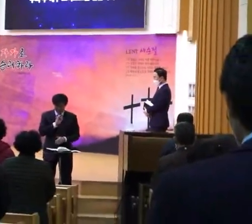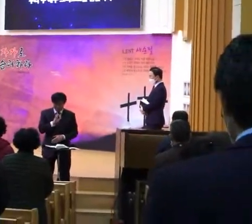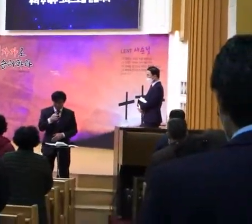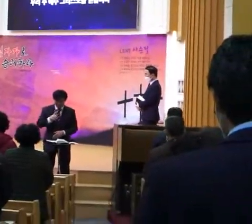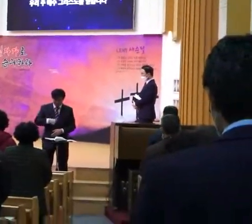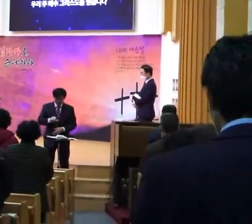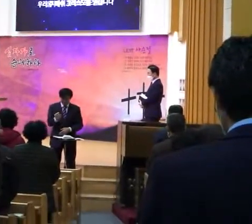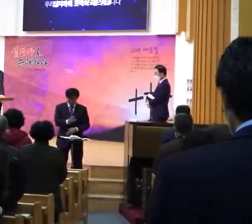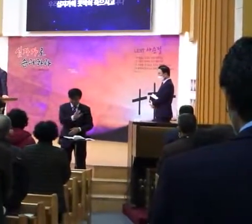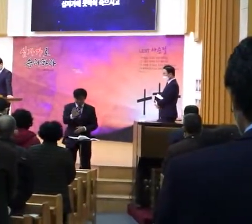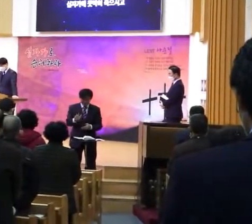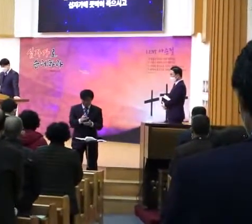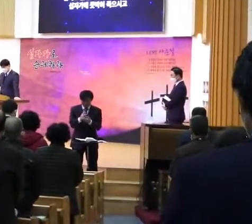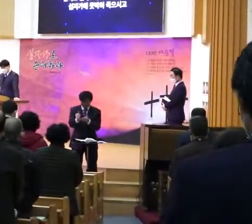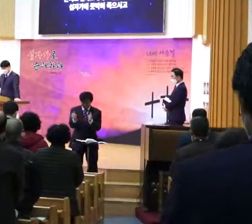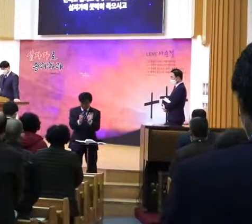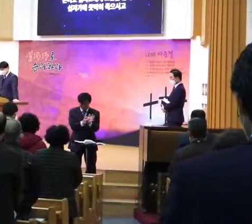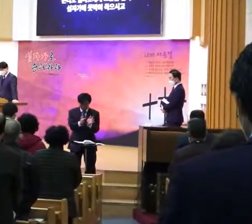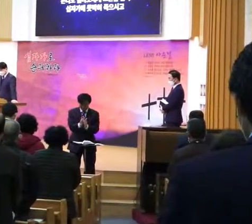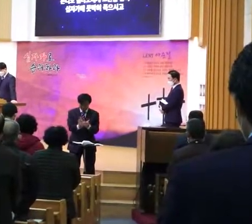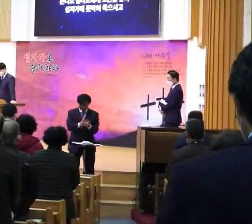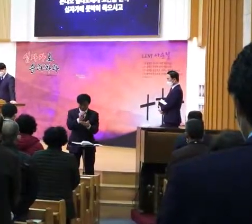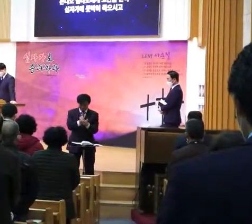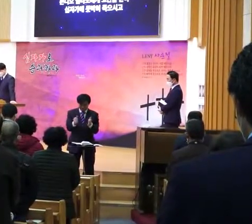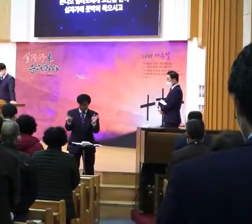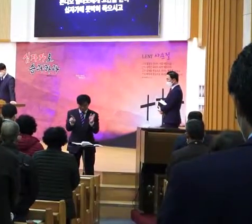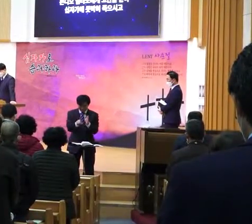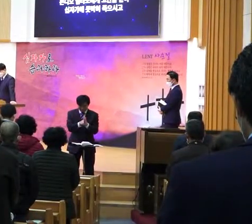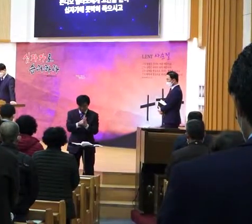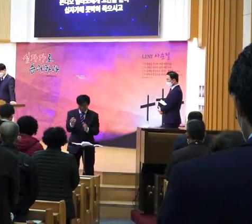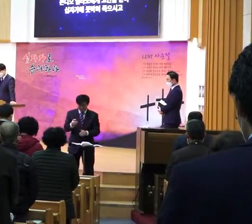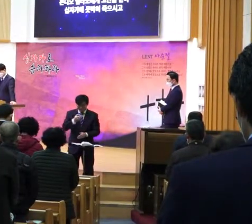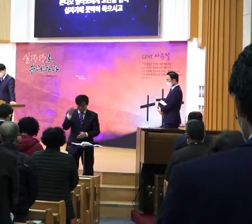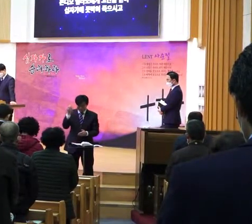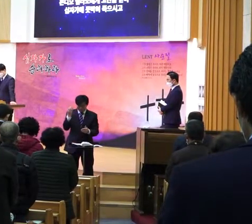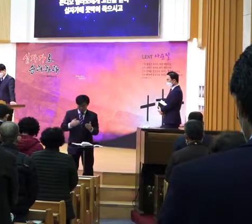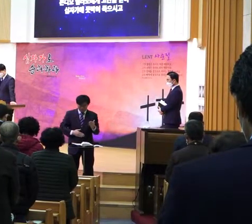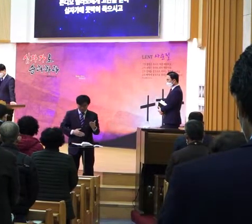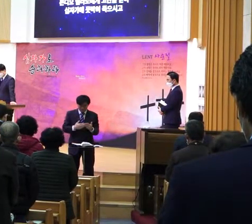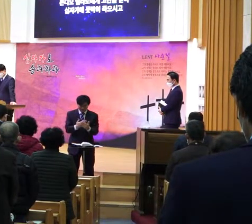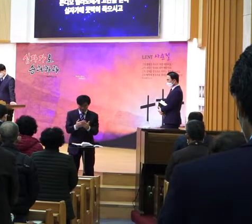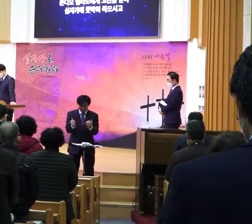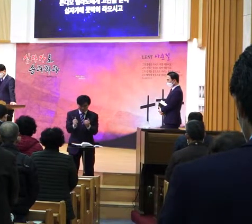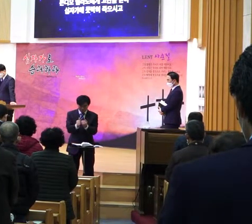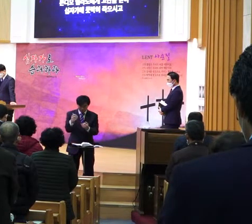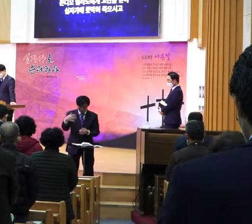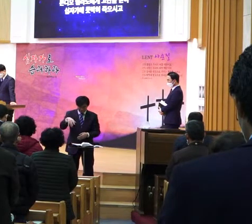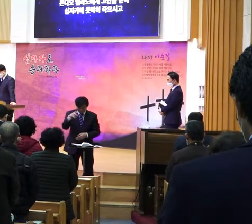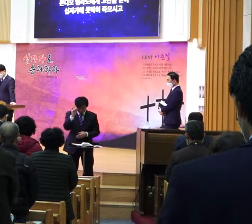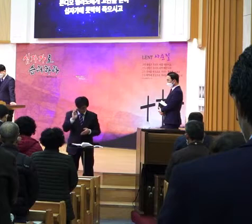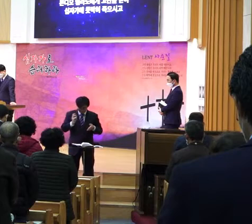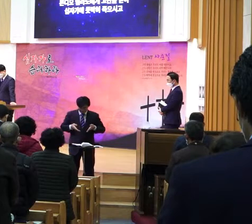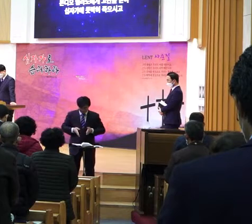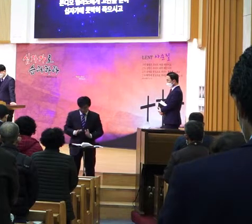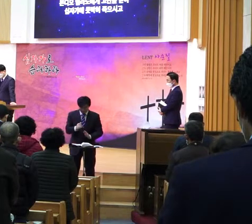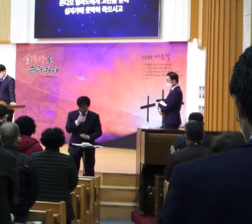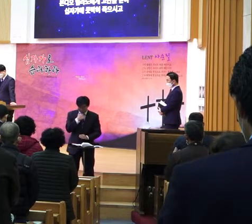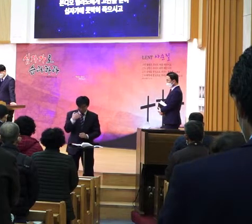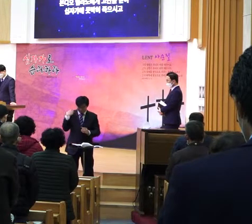그리스도를 믿습니다. 그는 성령으로 잉태되어 동정녀 마리아에게서 나시고 본디오 빌라도에게 고난을